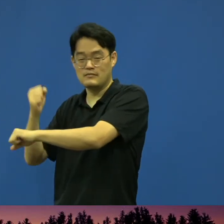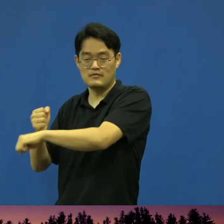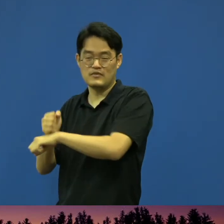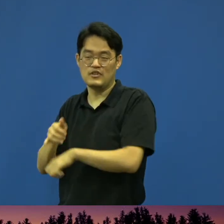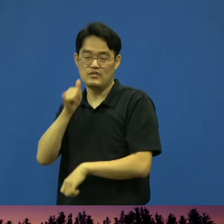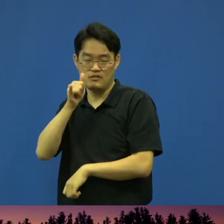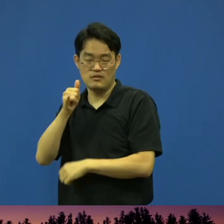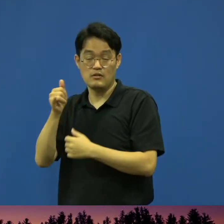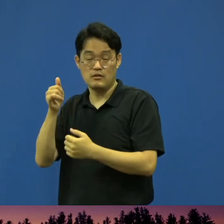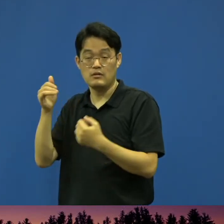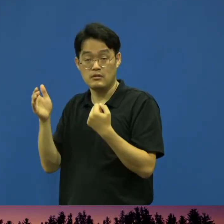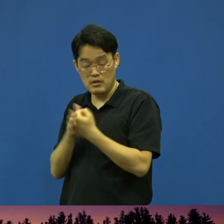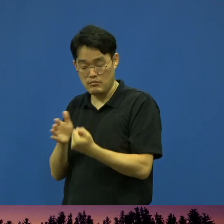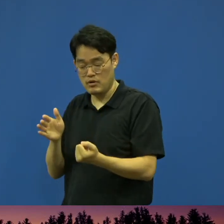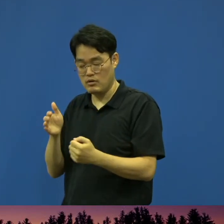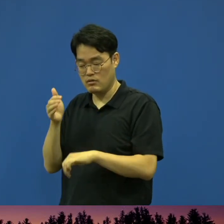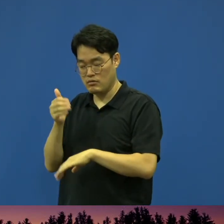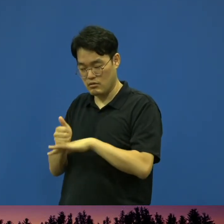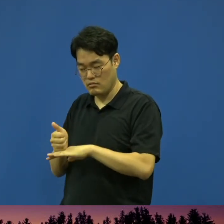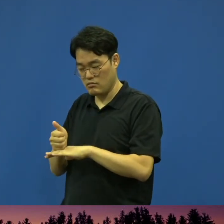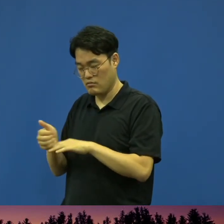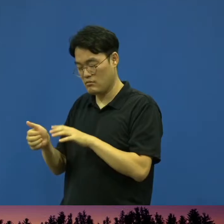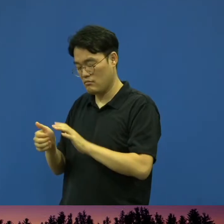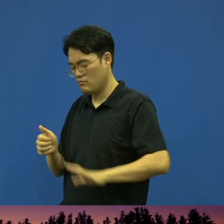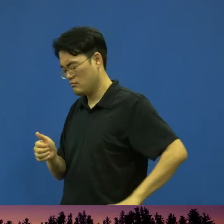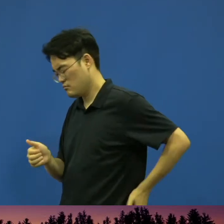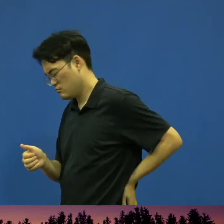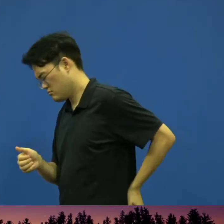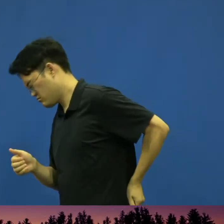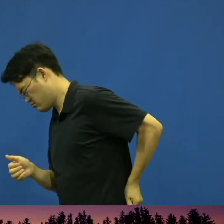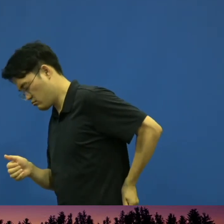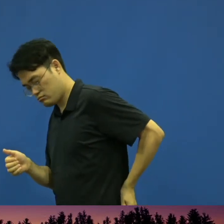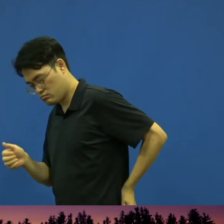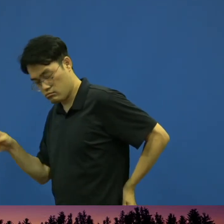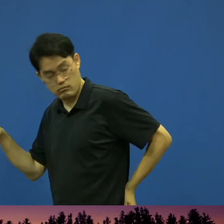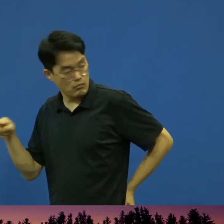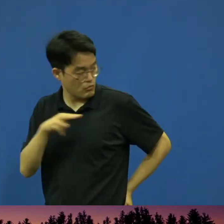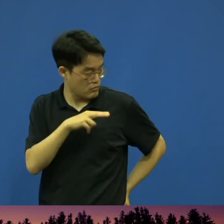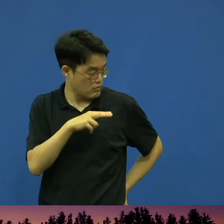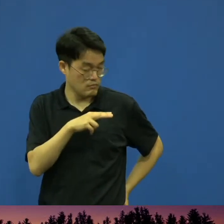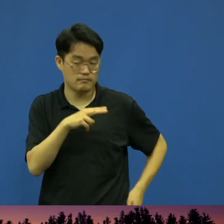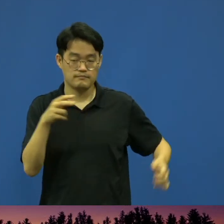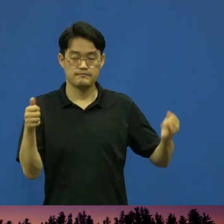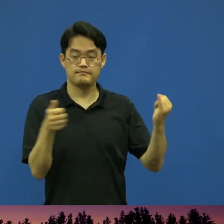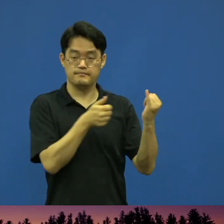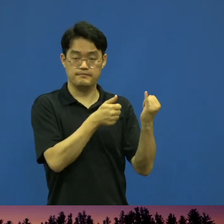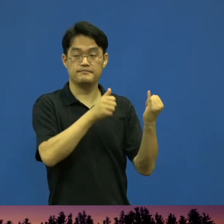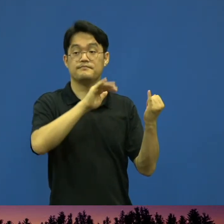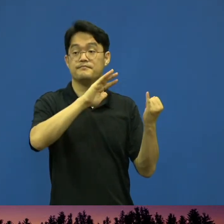멈추게 했고 예수님의 몸을 돌리게 한 것입니다. 예수님을